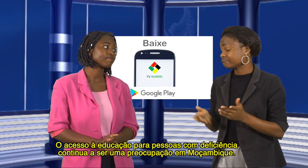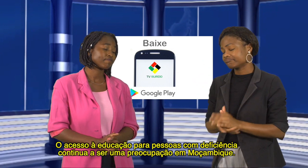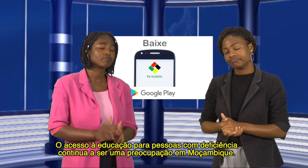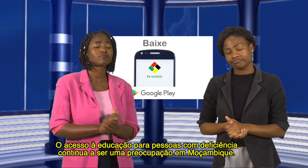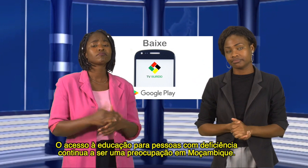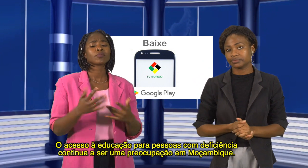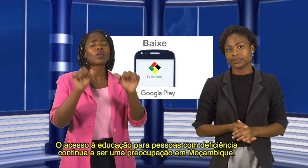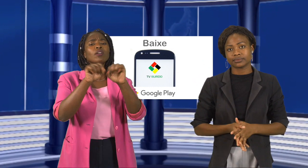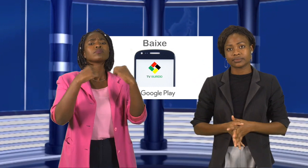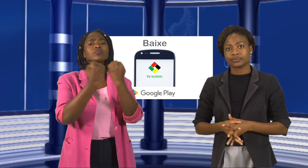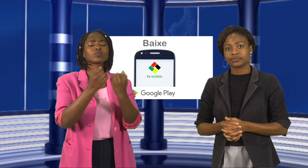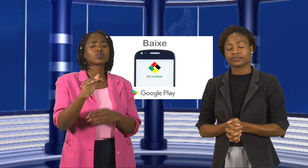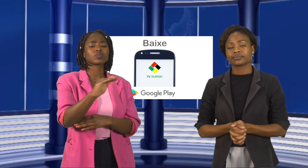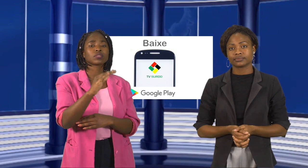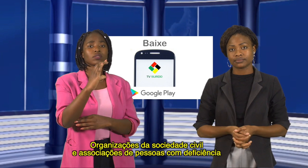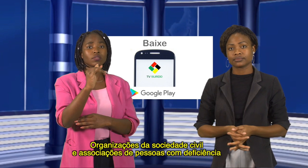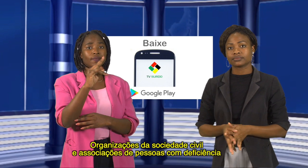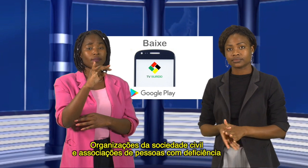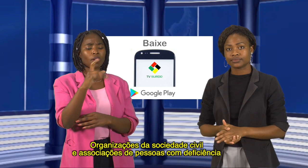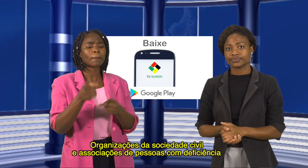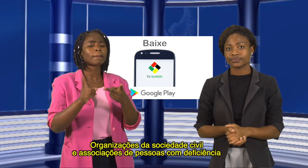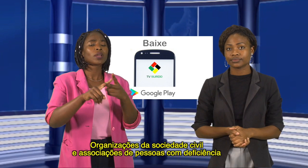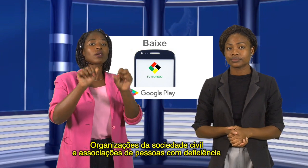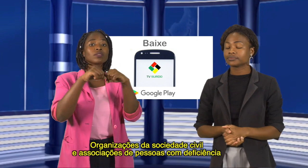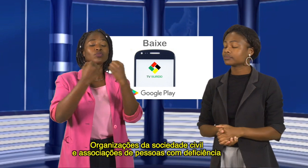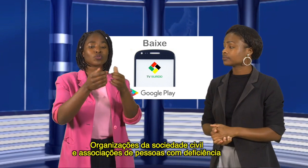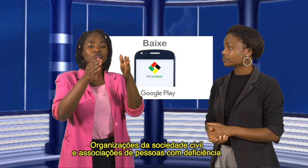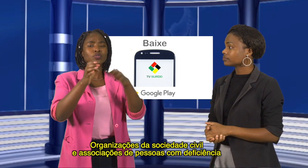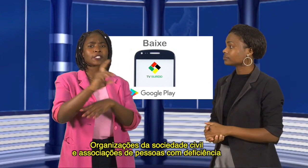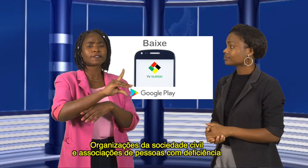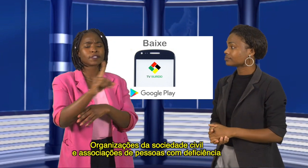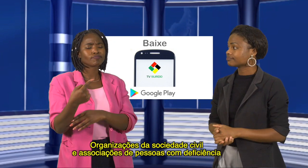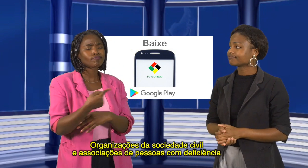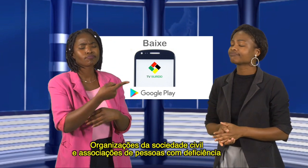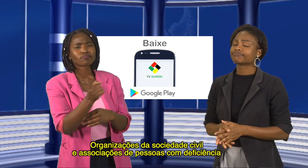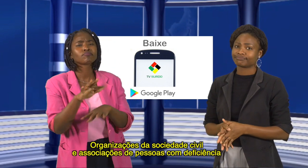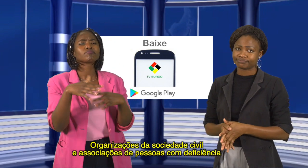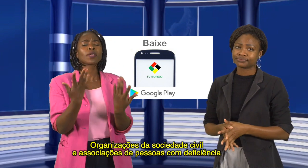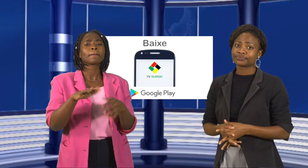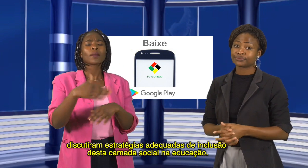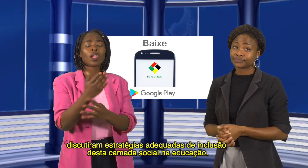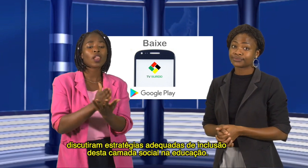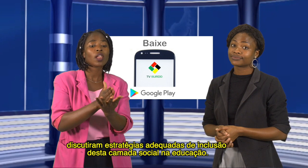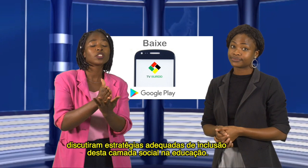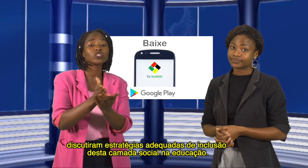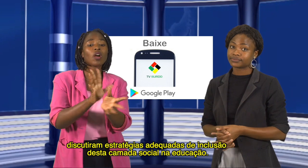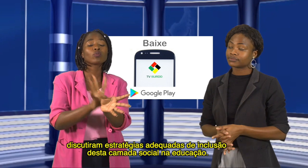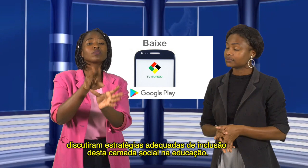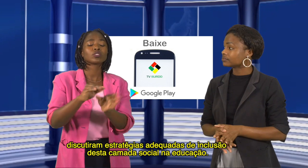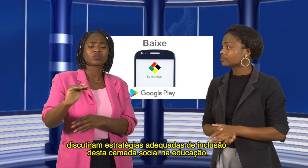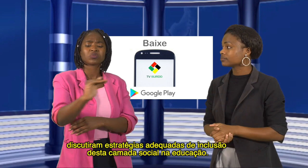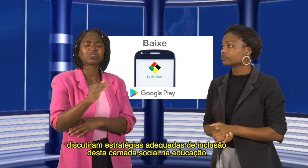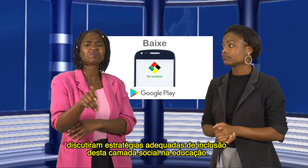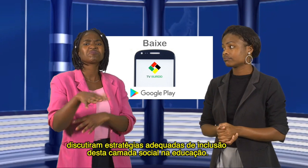uma preocupação em Moçambique. Organizações da sociedade civil e associações de pessoas com deficiência discutiram